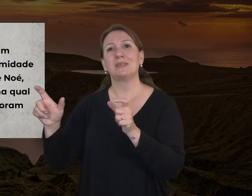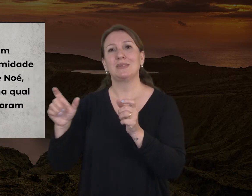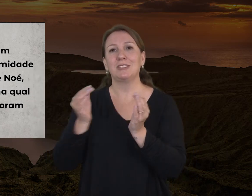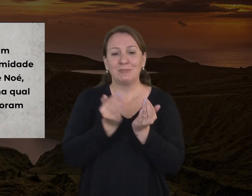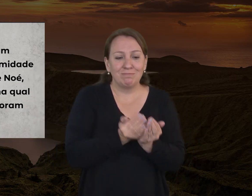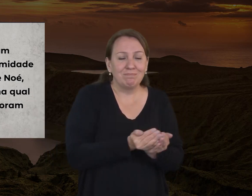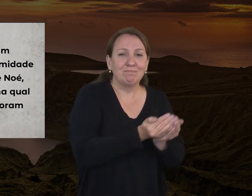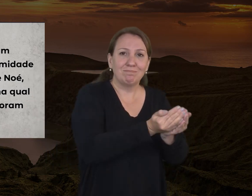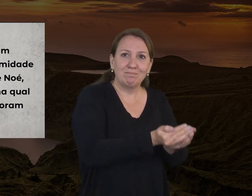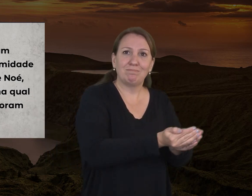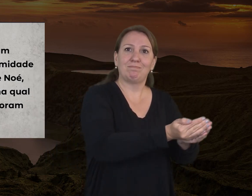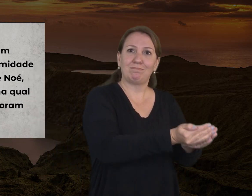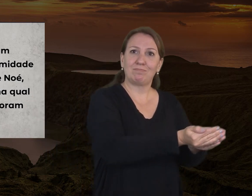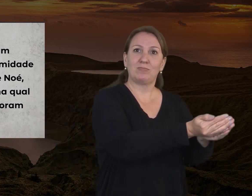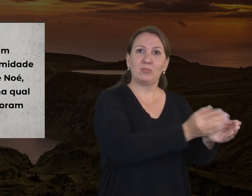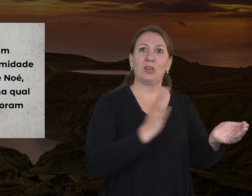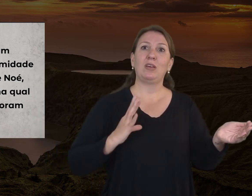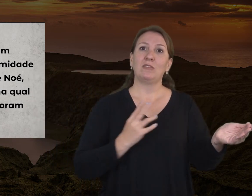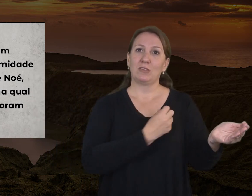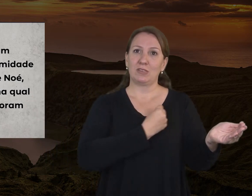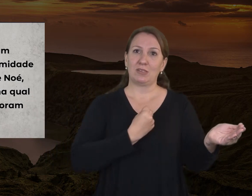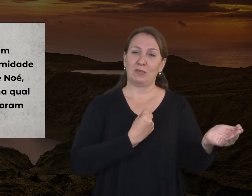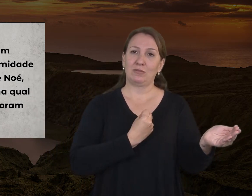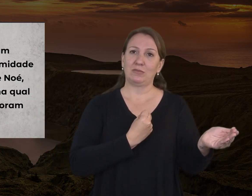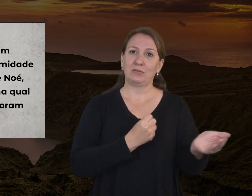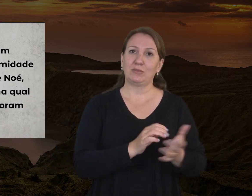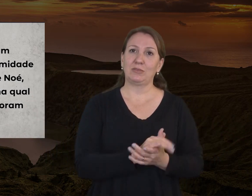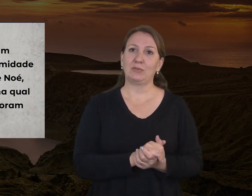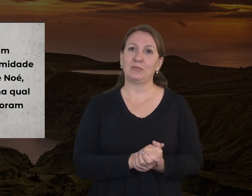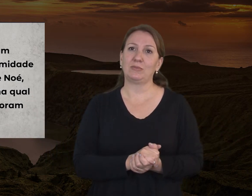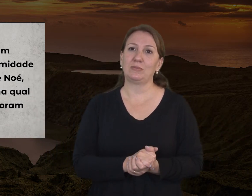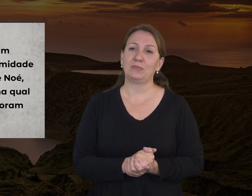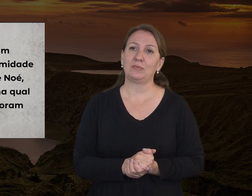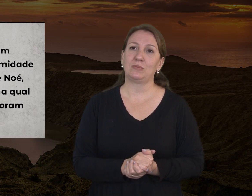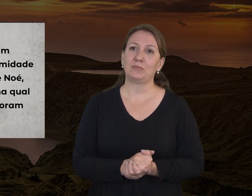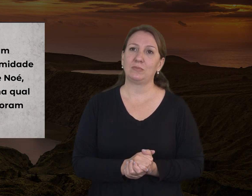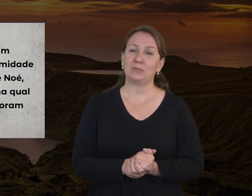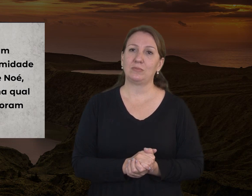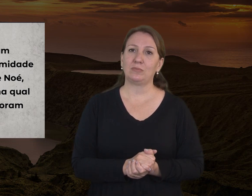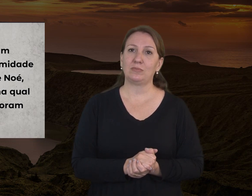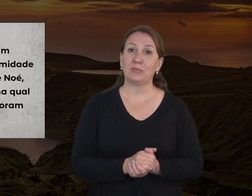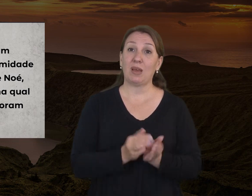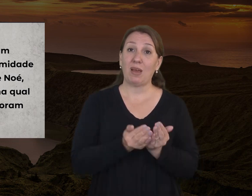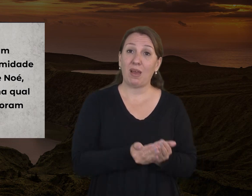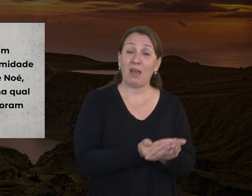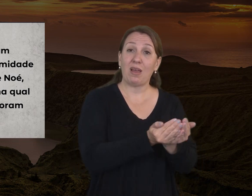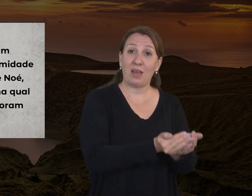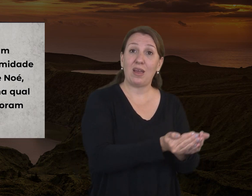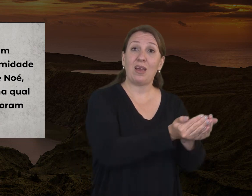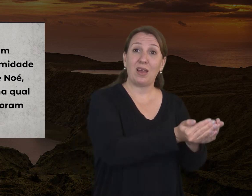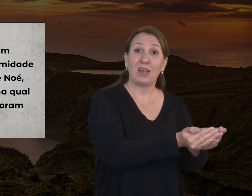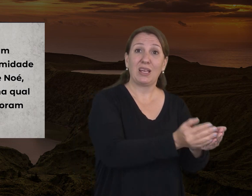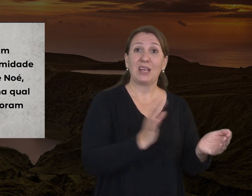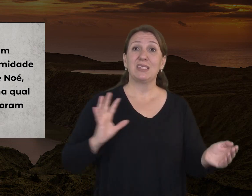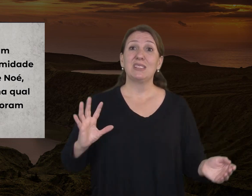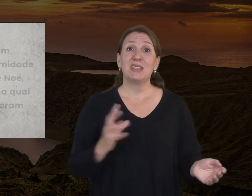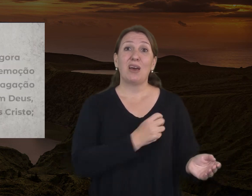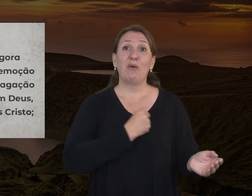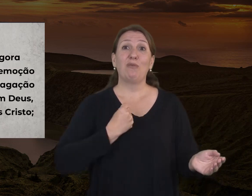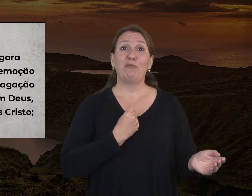8 pessoas foram salvas através da água. Isso, né, a arca foi a salvação para a família, a